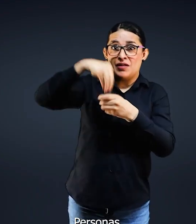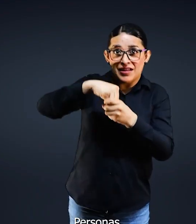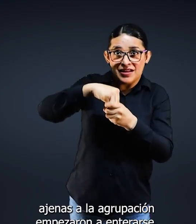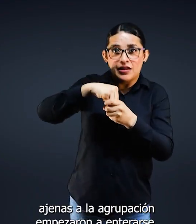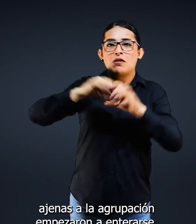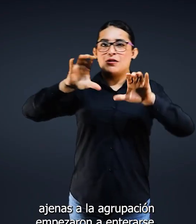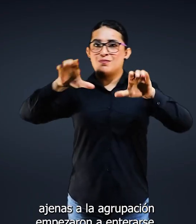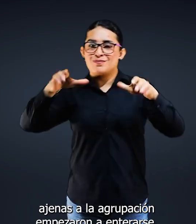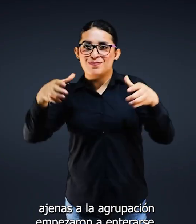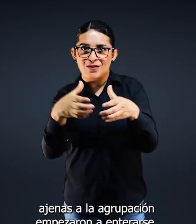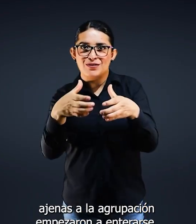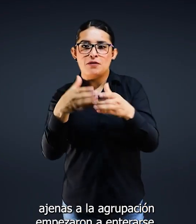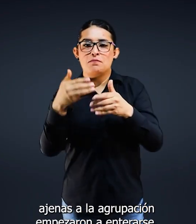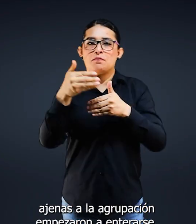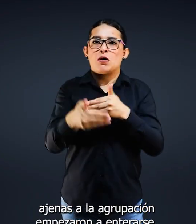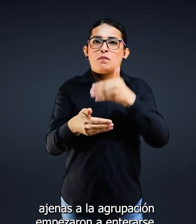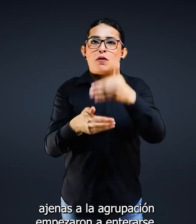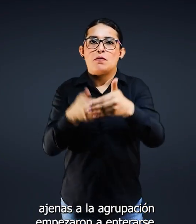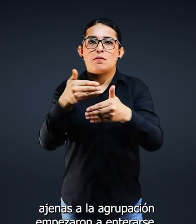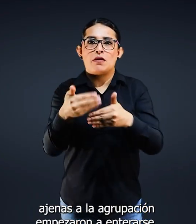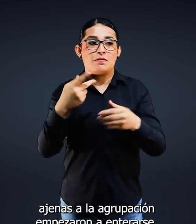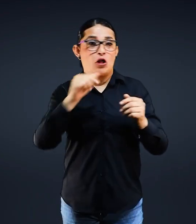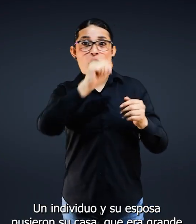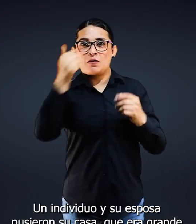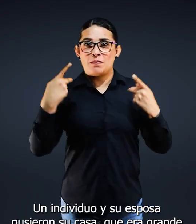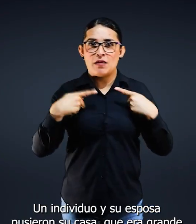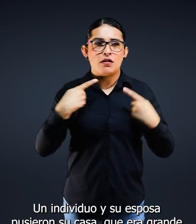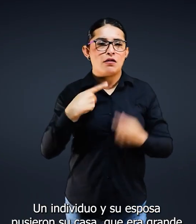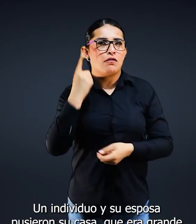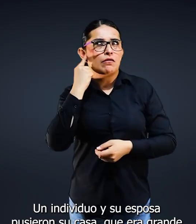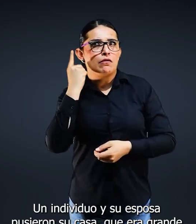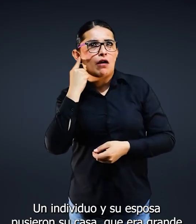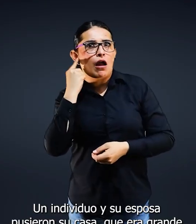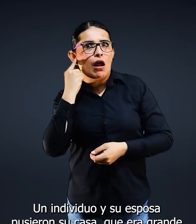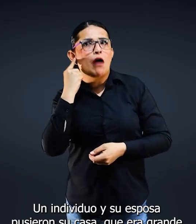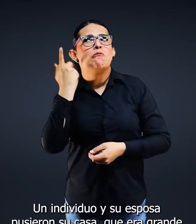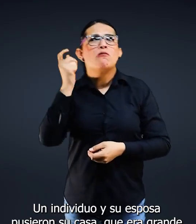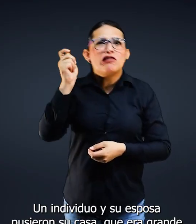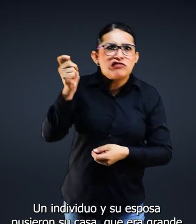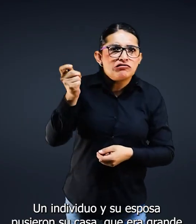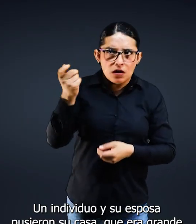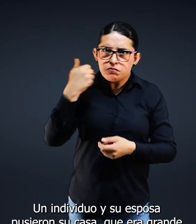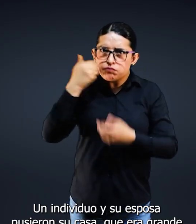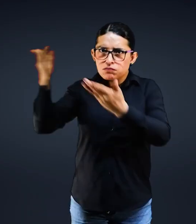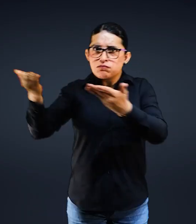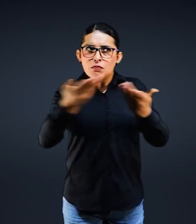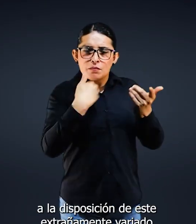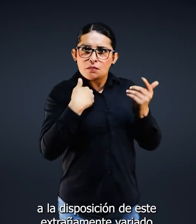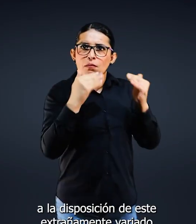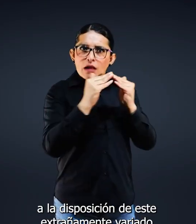Personas ajenas a la agrupación empezaron a enterarse. Un individuo y su esposa pusieron su casa, que era grande, a la